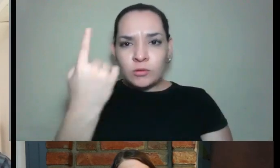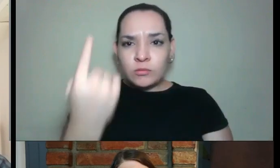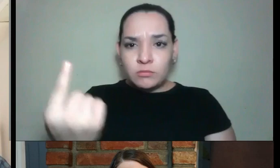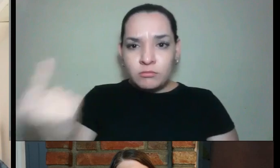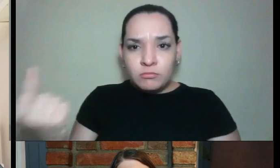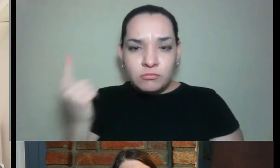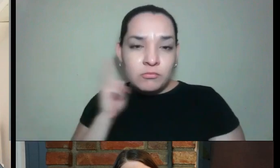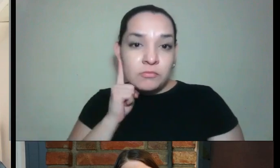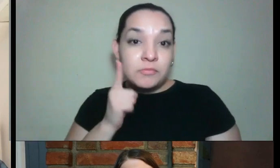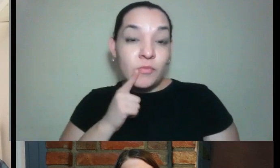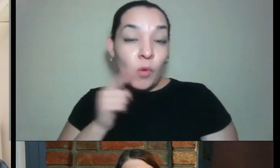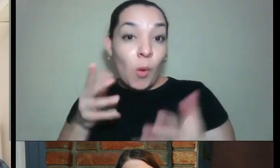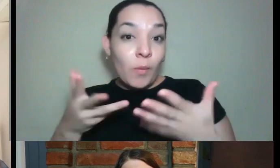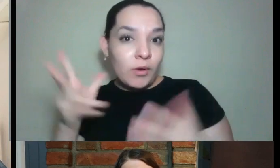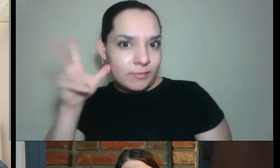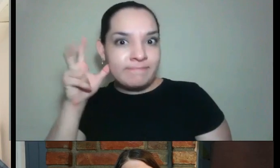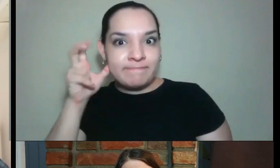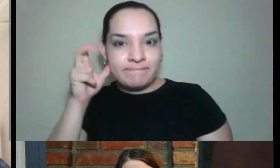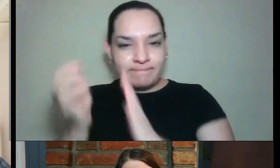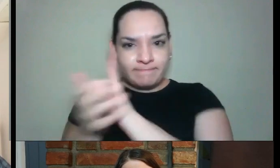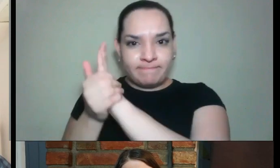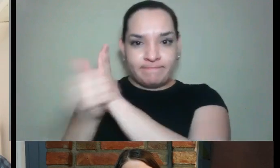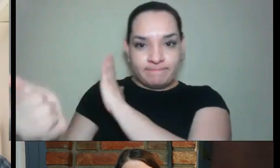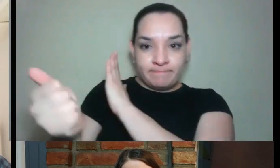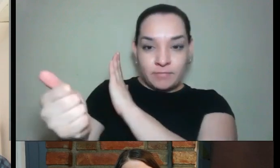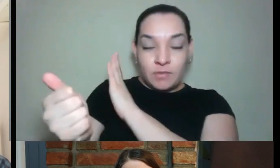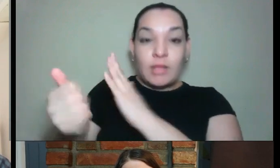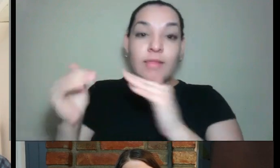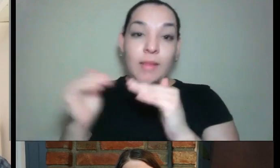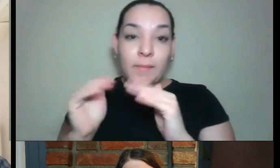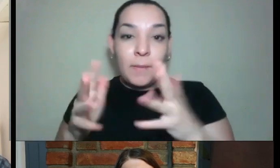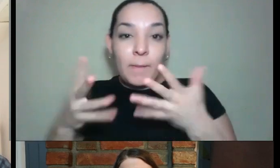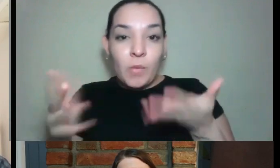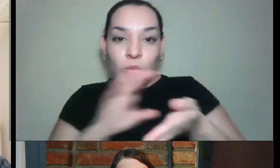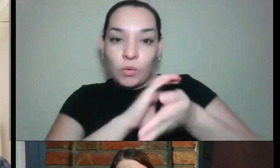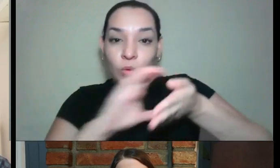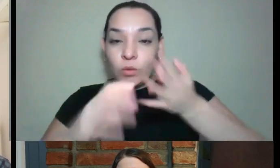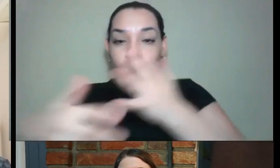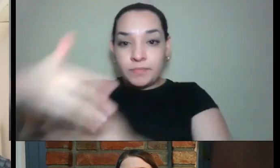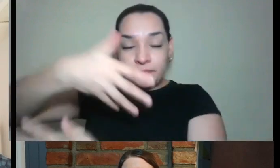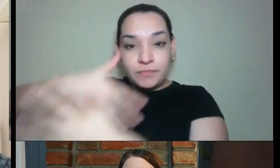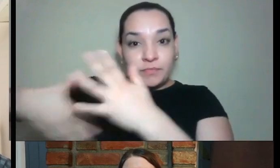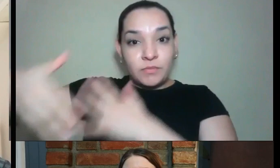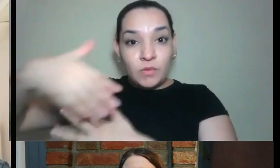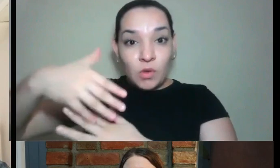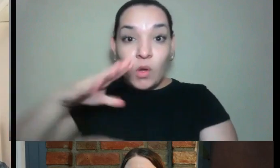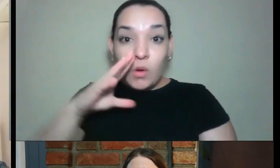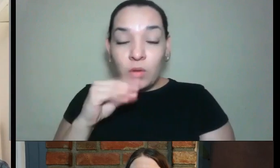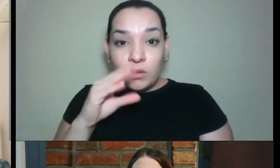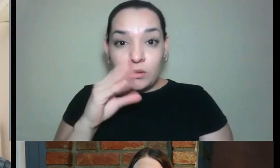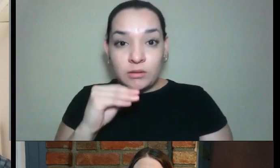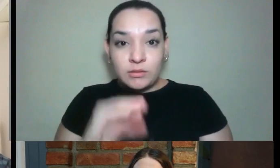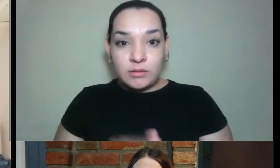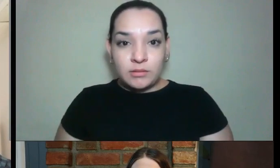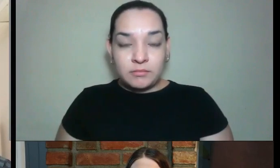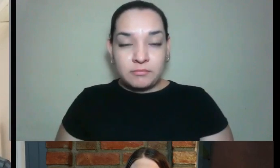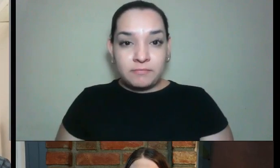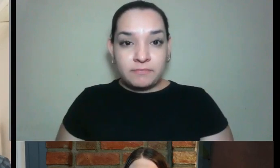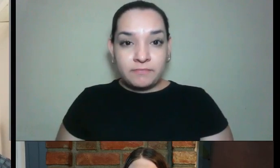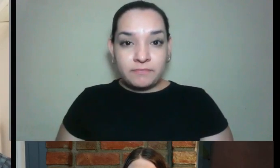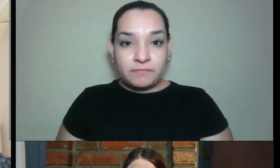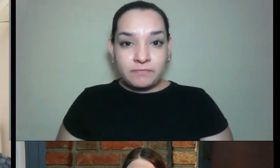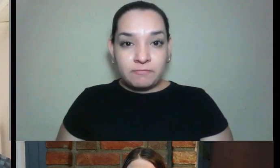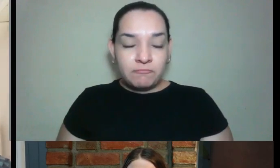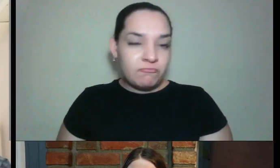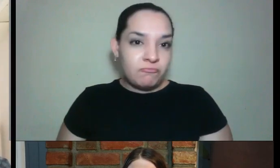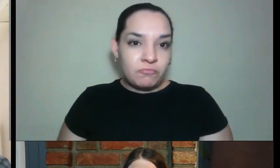sordas implantadas por su capacidad de audición y por haber estado siempre en un contexto y en un entorno